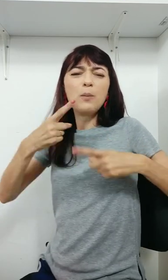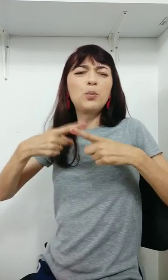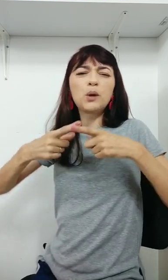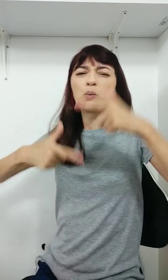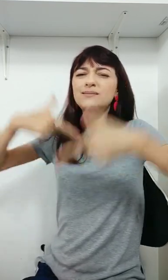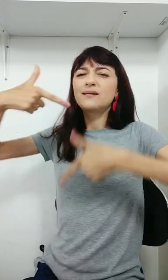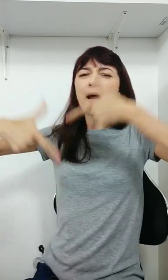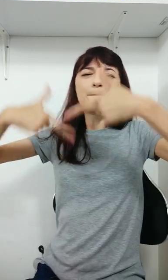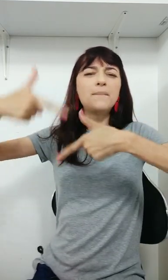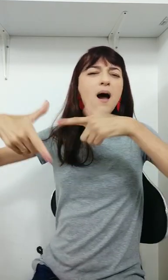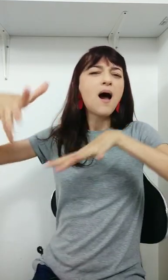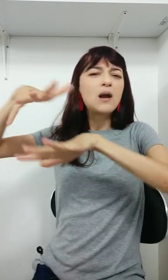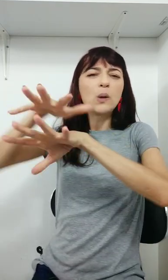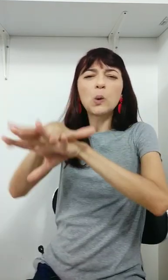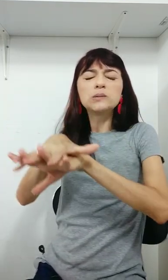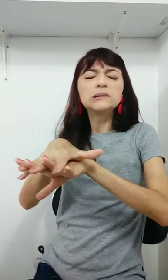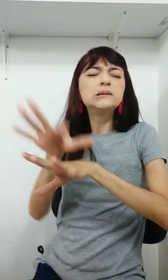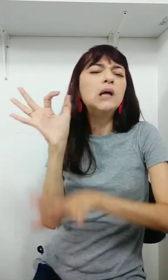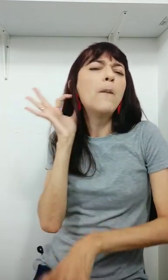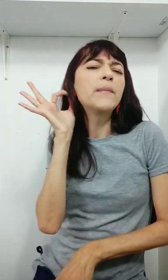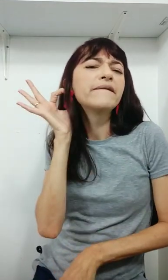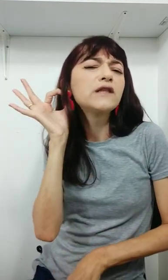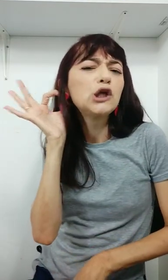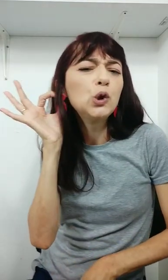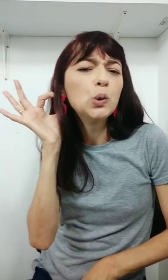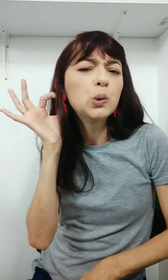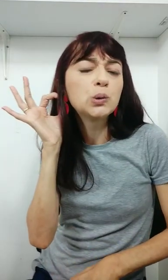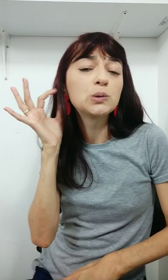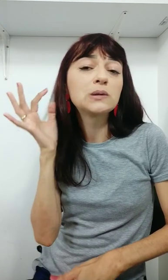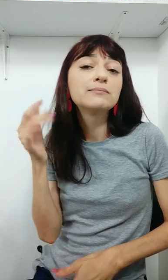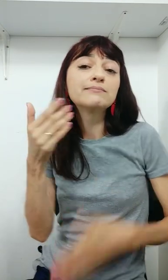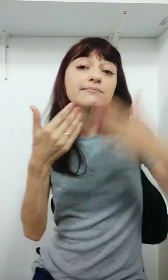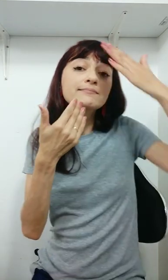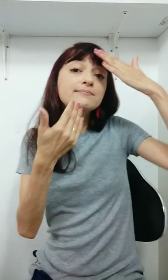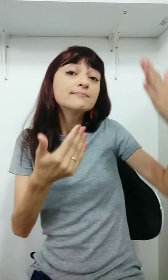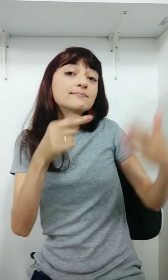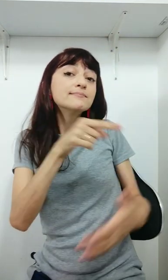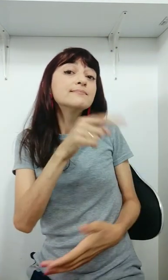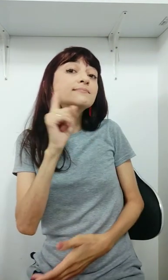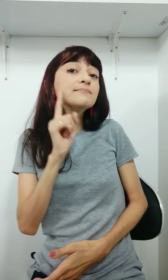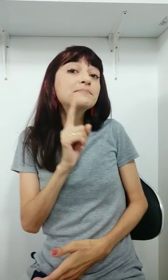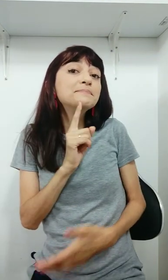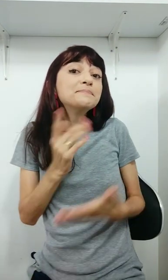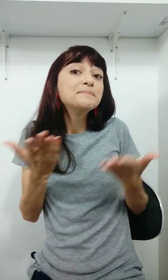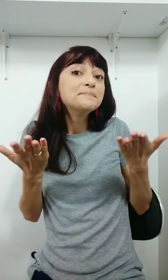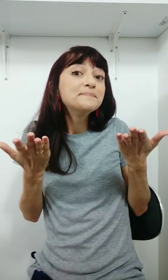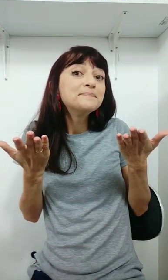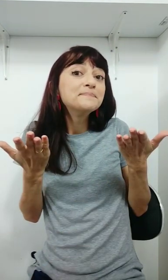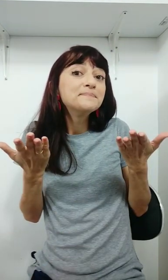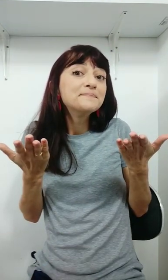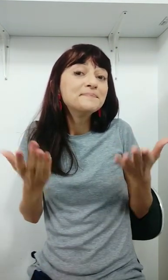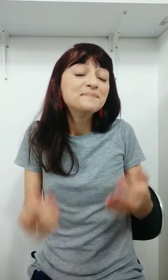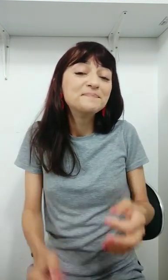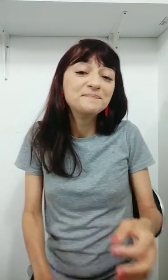ouvinte. Isso acontece várias vezes, né? O ouvinte faz aquele trabalho, né, maravilhoso de inclusão junto com os